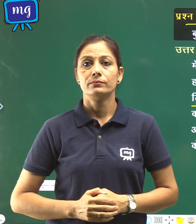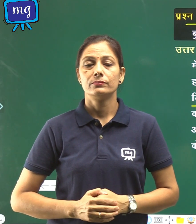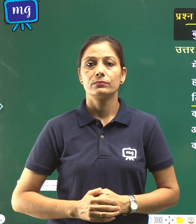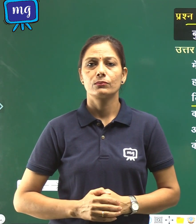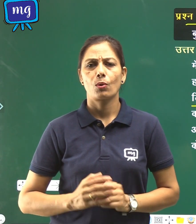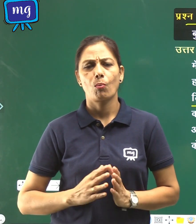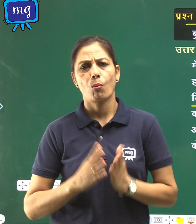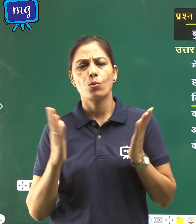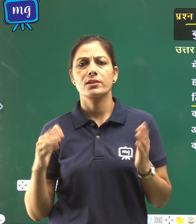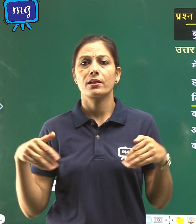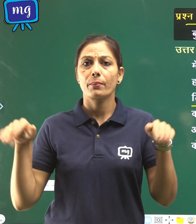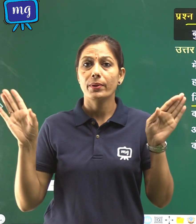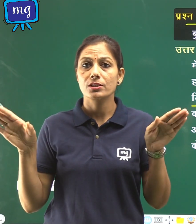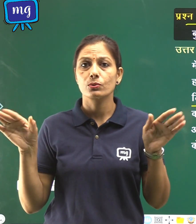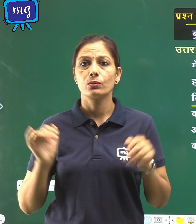बहुत सारे पक्षियों